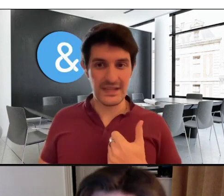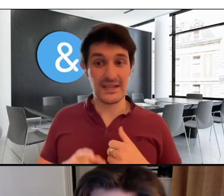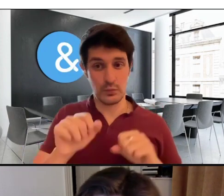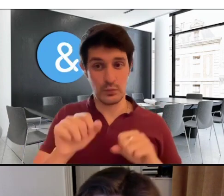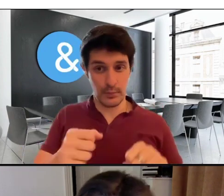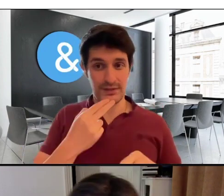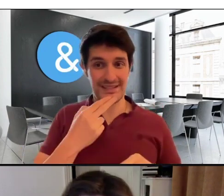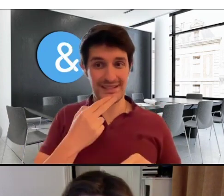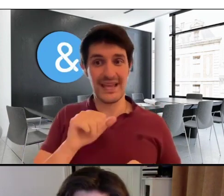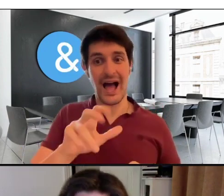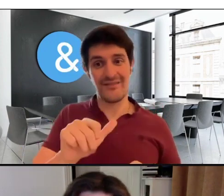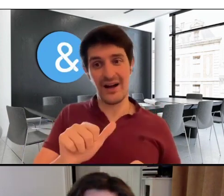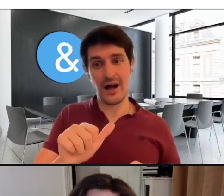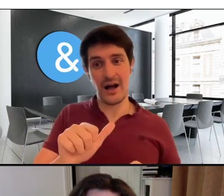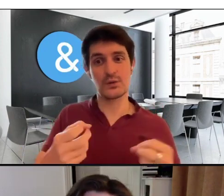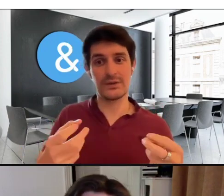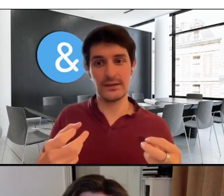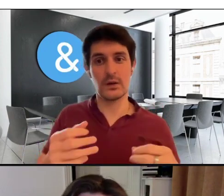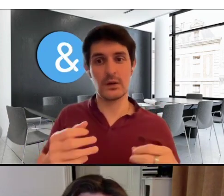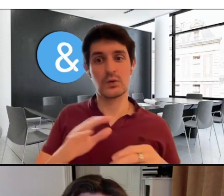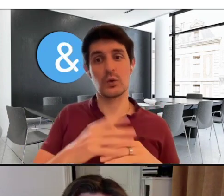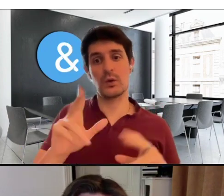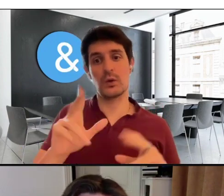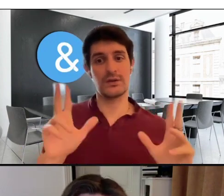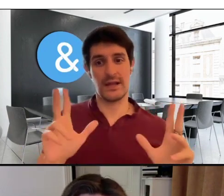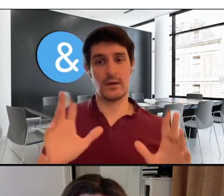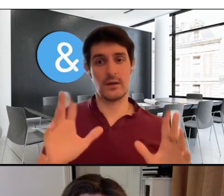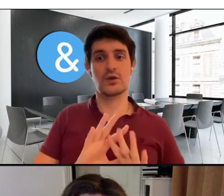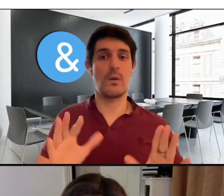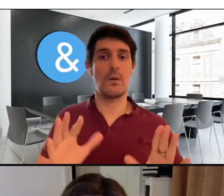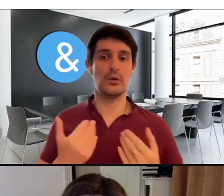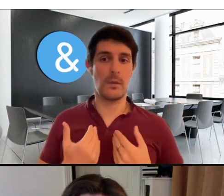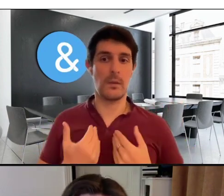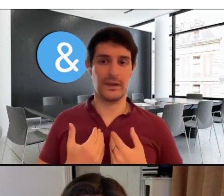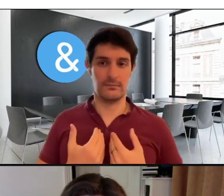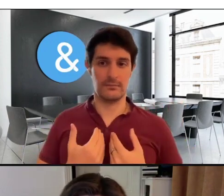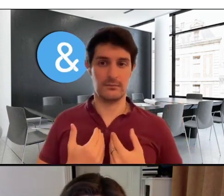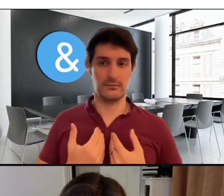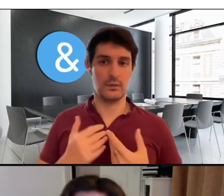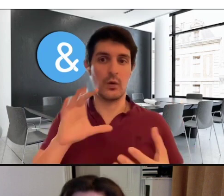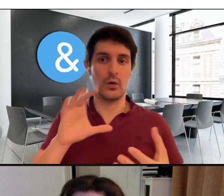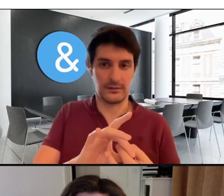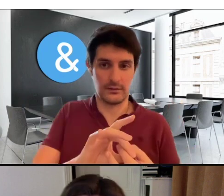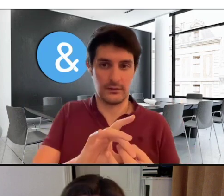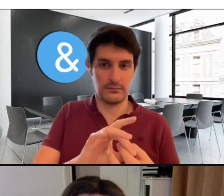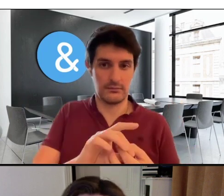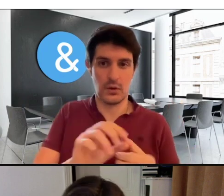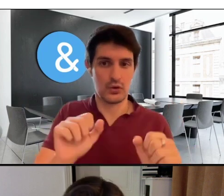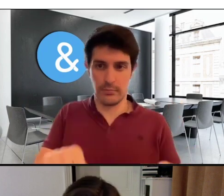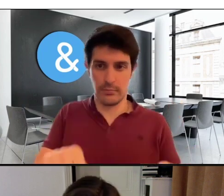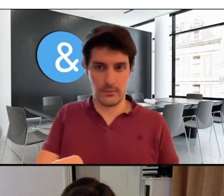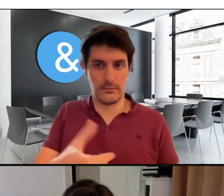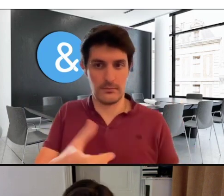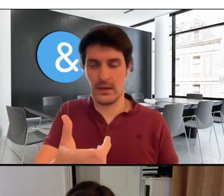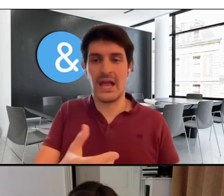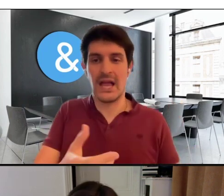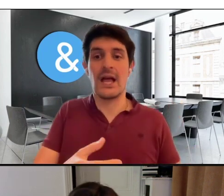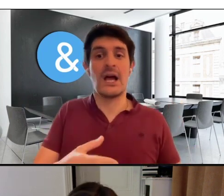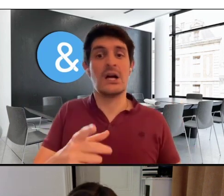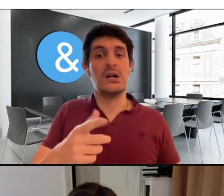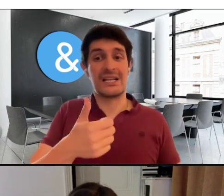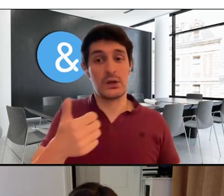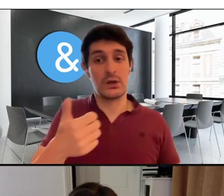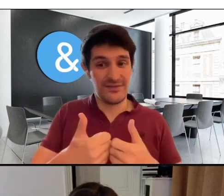peux utiliser Ava sous-titres sur ton ordinateur sans me demander de rejoindre. Tu peux. La